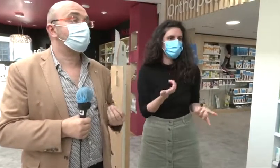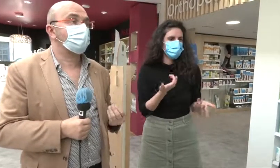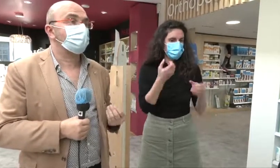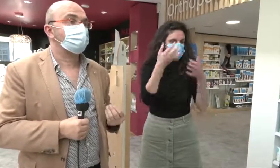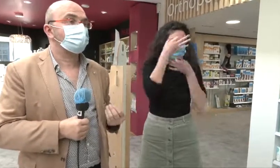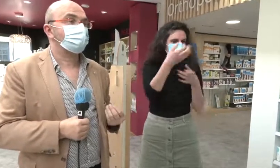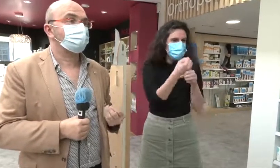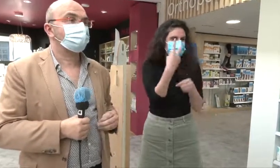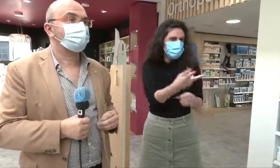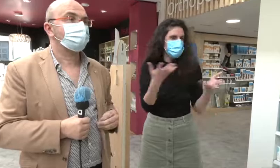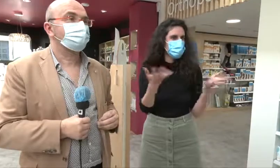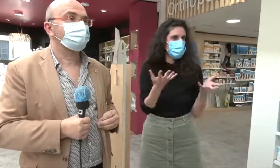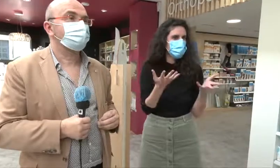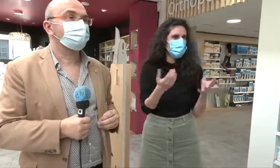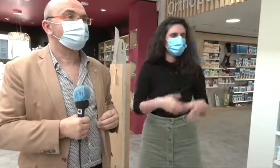vos activités ?